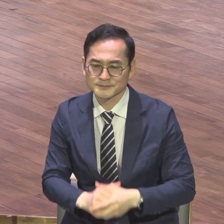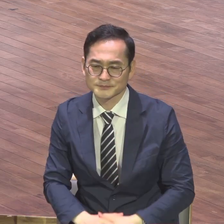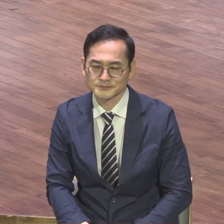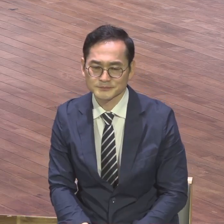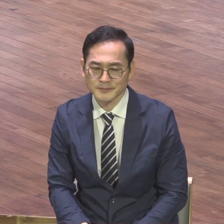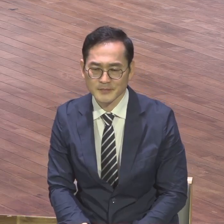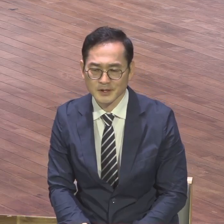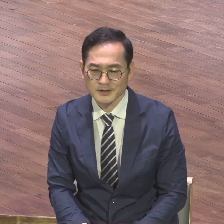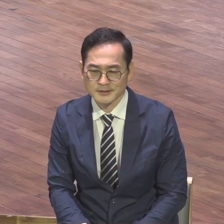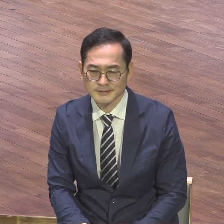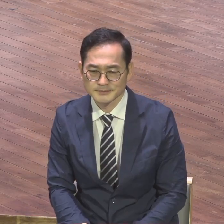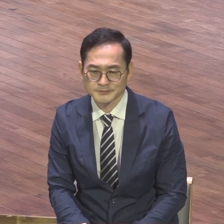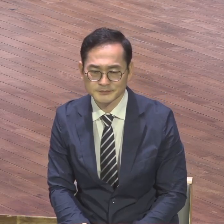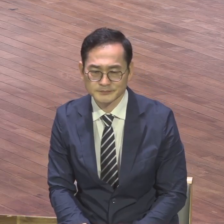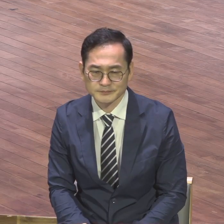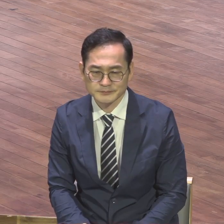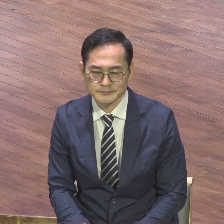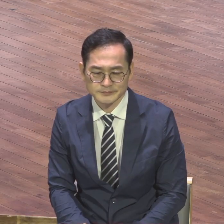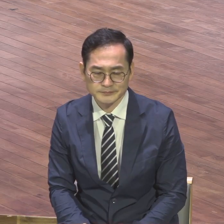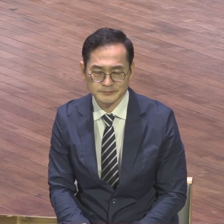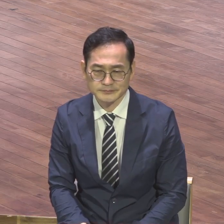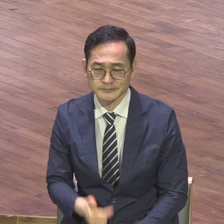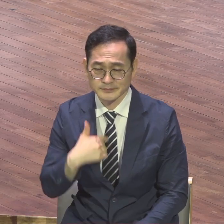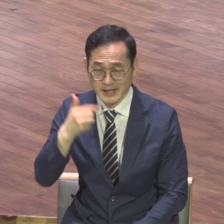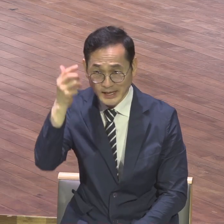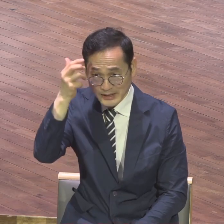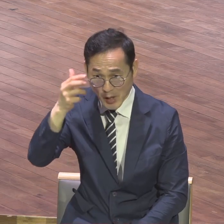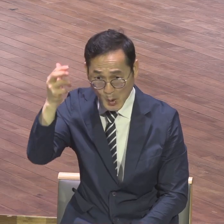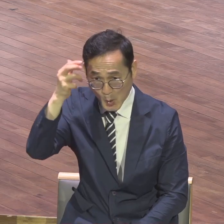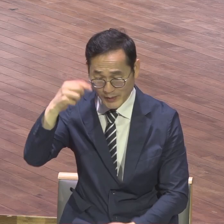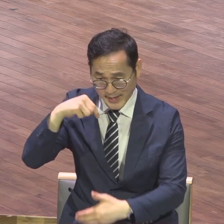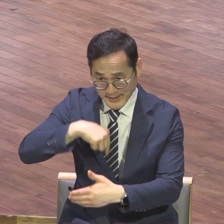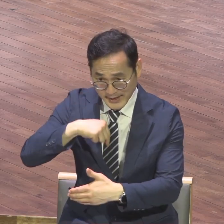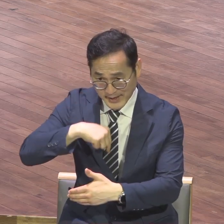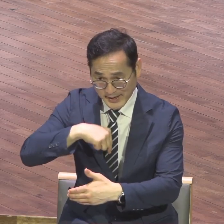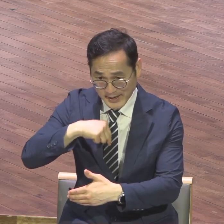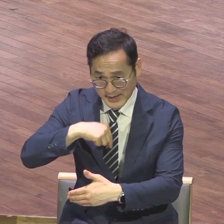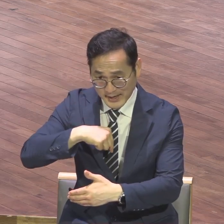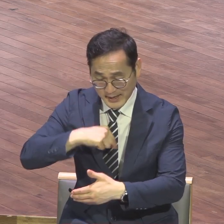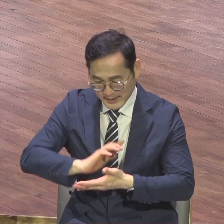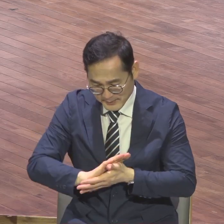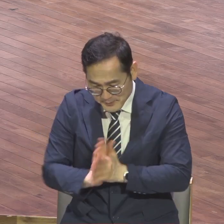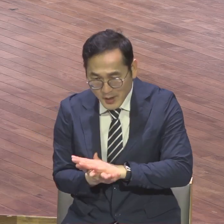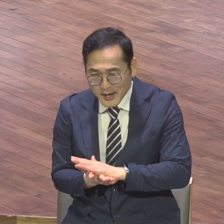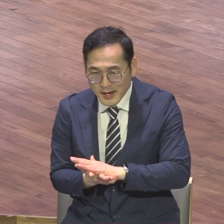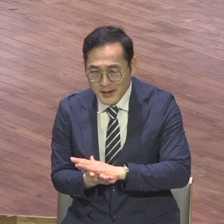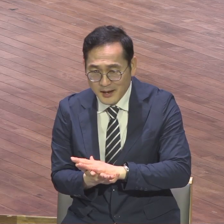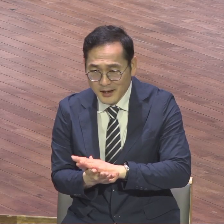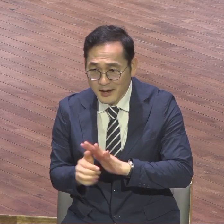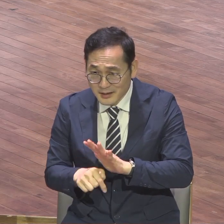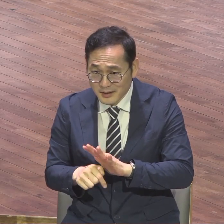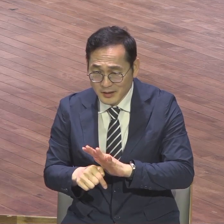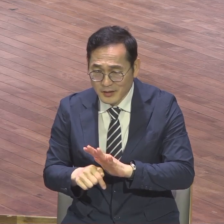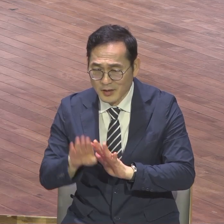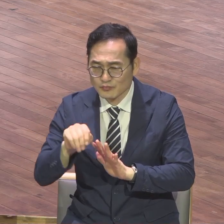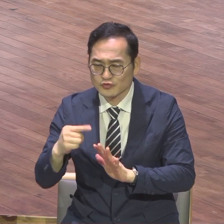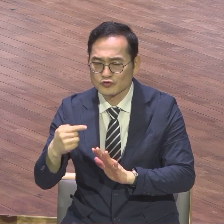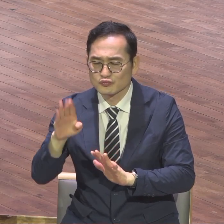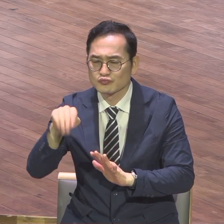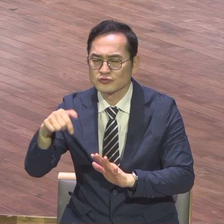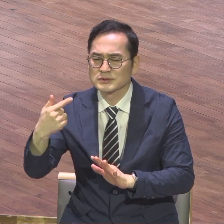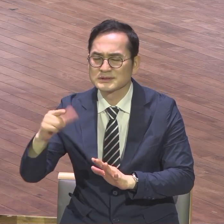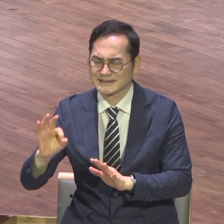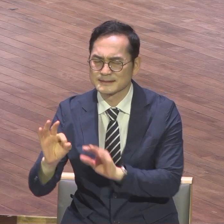이것이 중요합니다. 내 영혼 속에, 내 심령에 부흥이 일어나야 돼, 내 심령에. 심령, 내 영혼 속에 말씀을